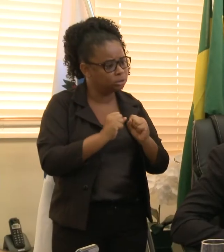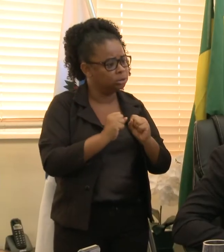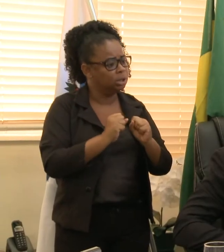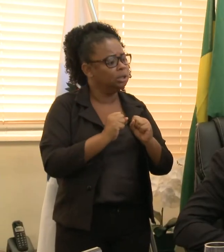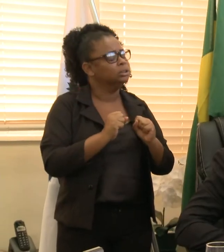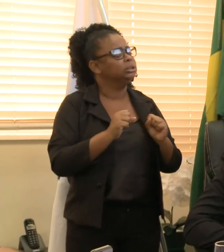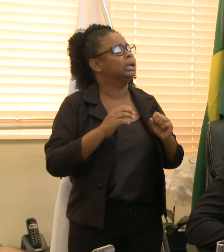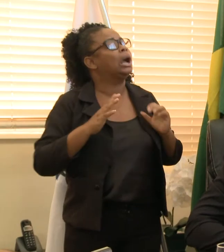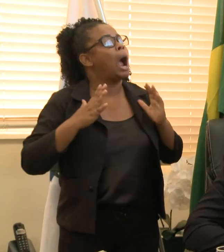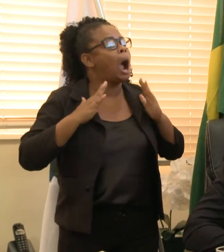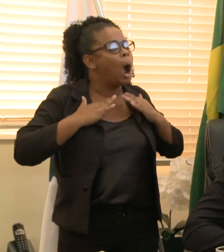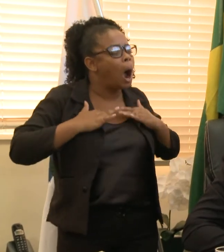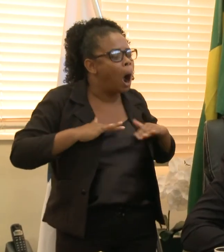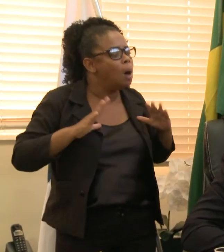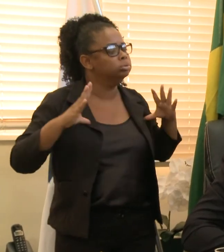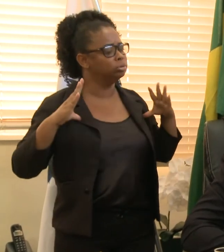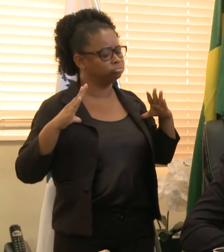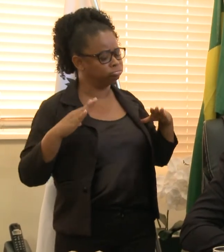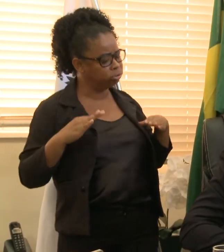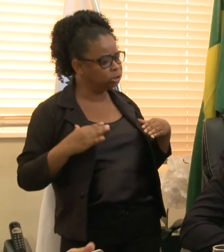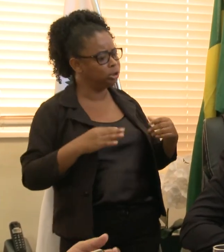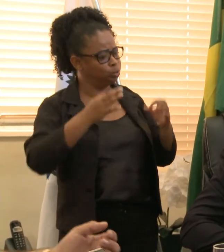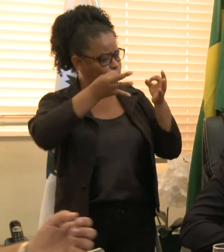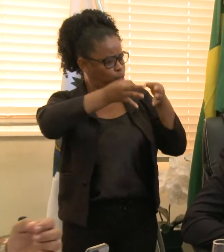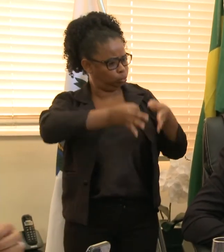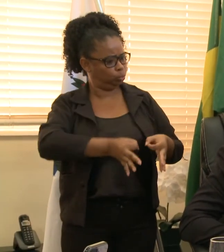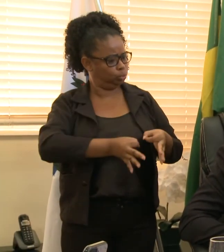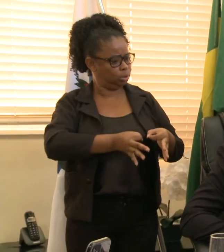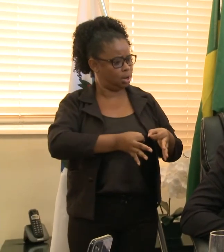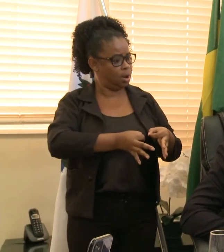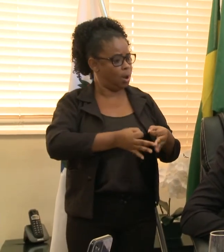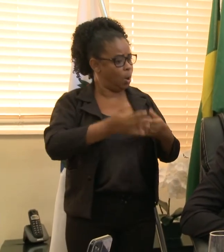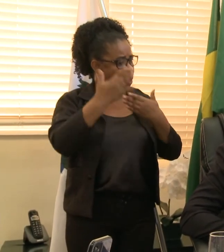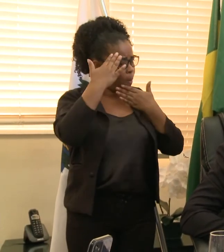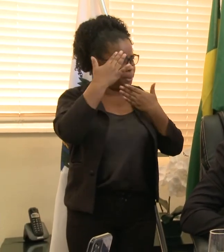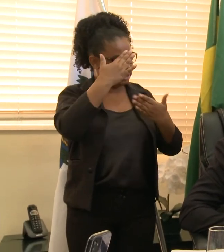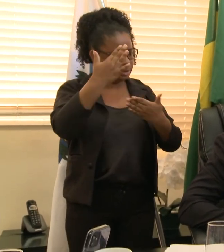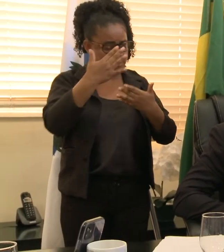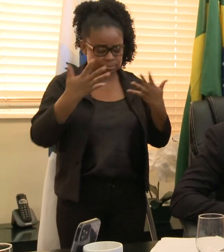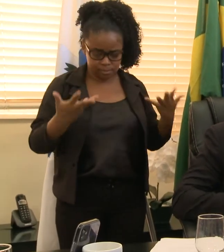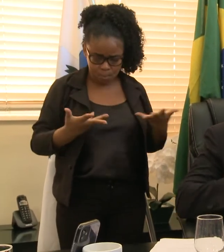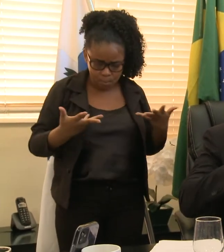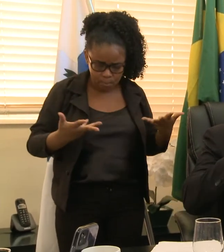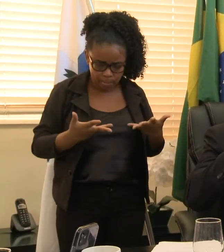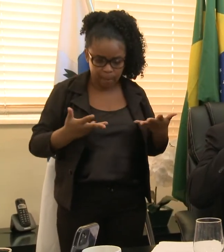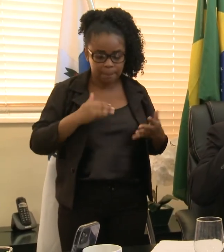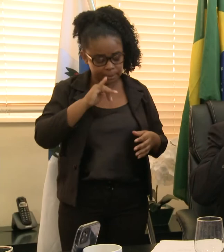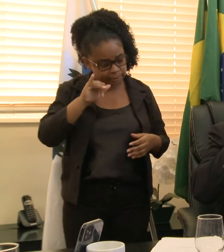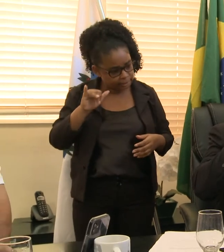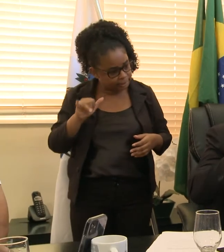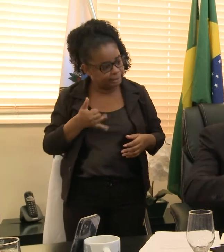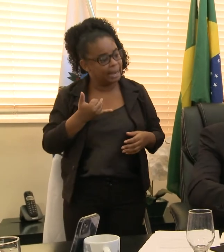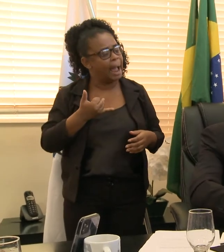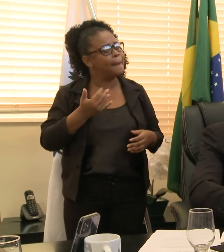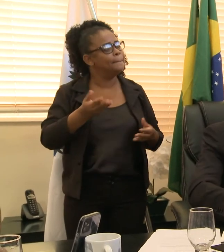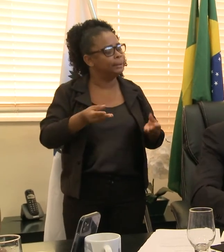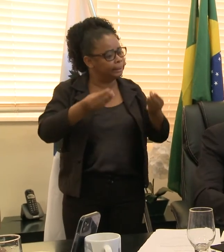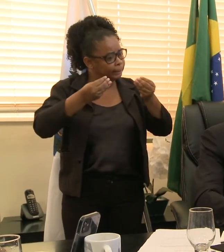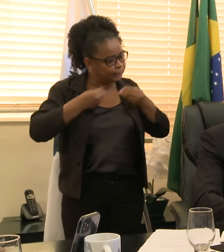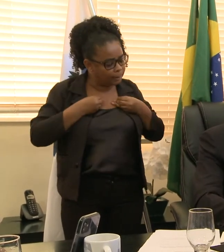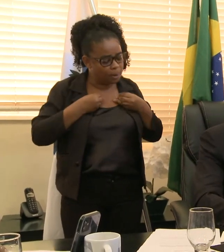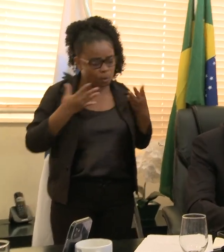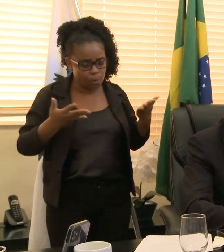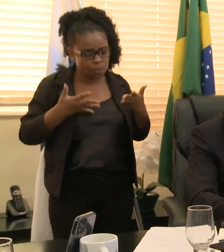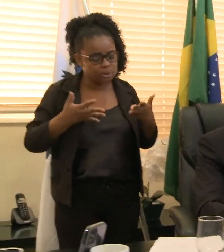confortável, bacana, né, justa. Então, meu presidente, muito obrigado pelo momento de estar dando essa oportunidade para mim e eu passo